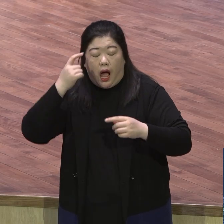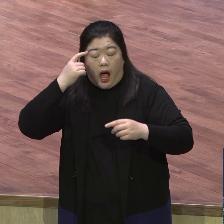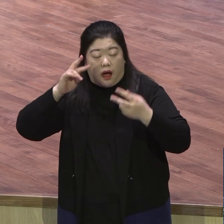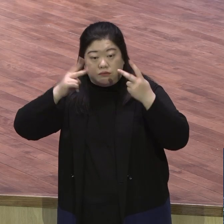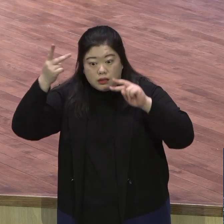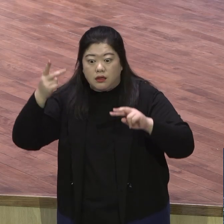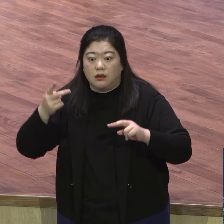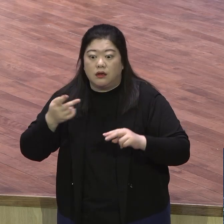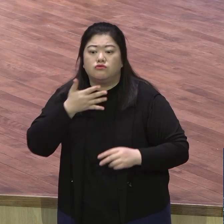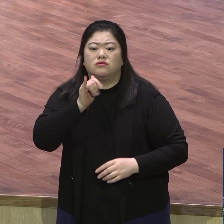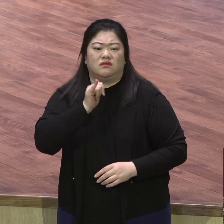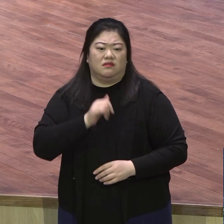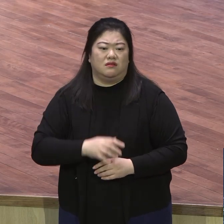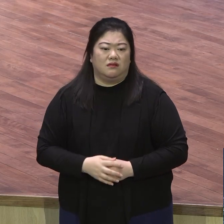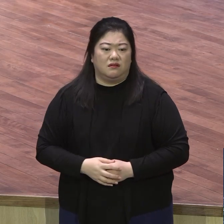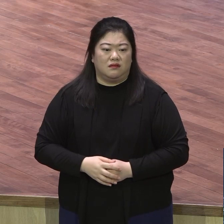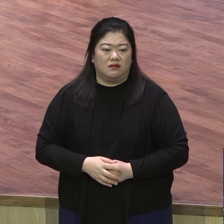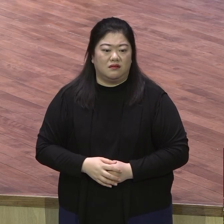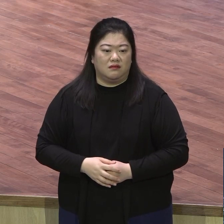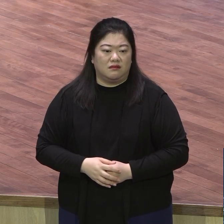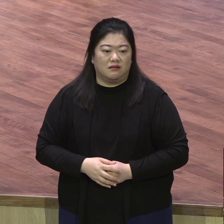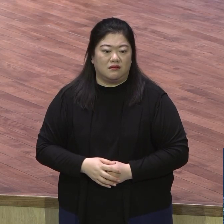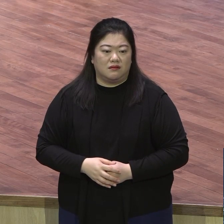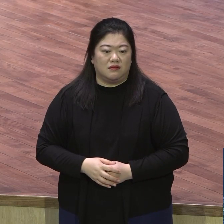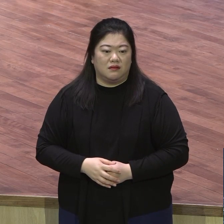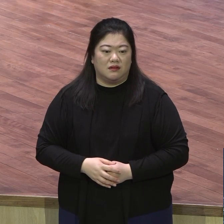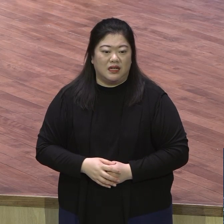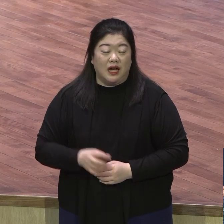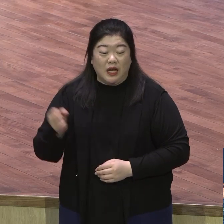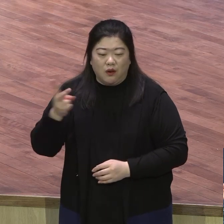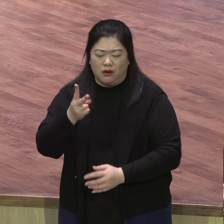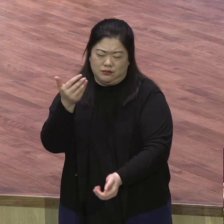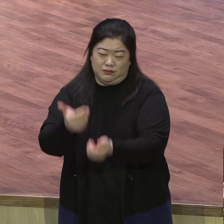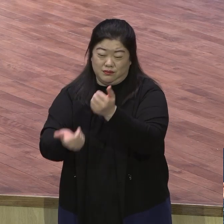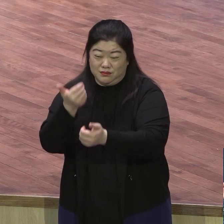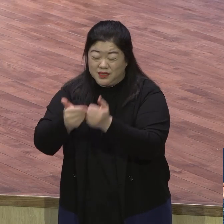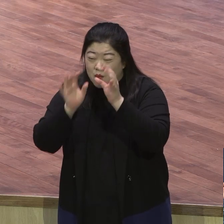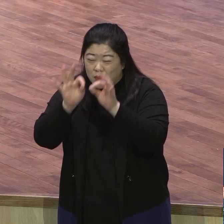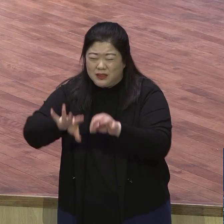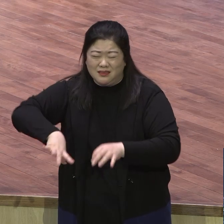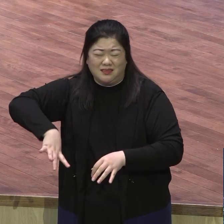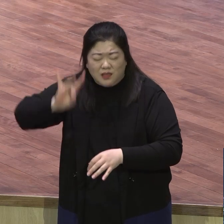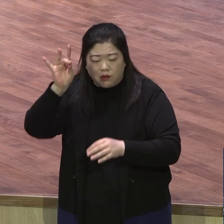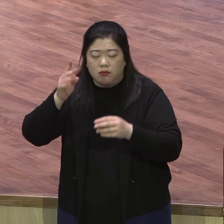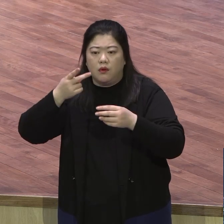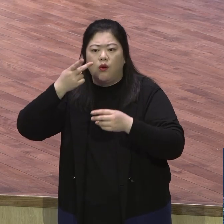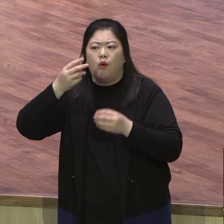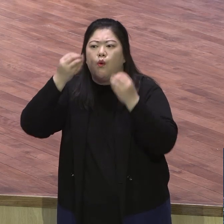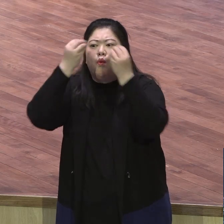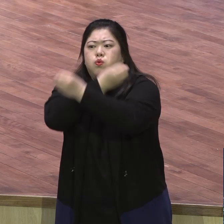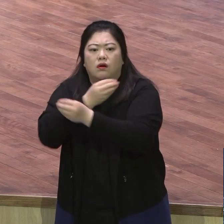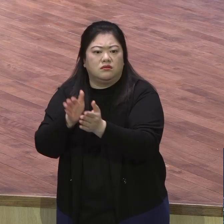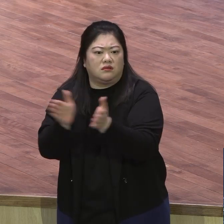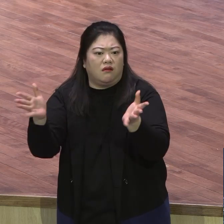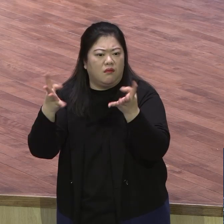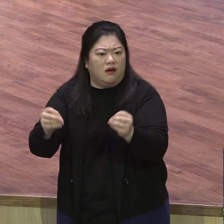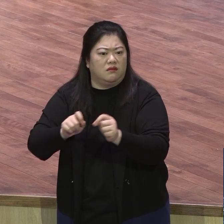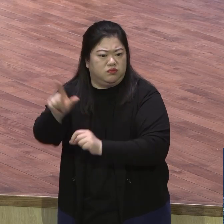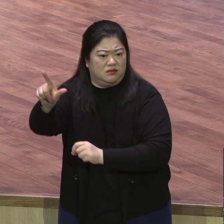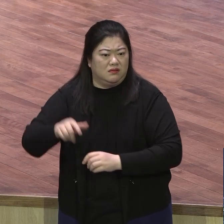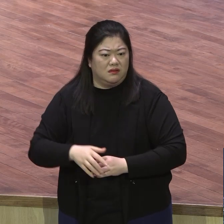제가 이렇게 살면서 보면 대부분이 오해로 영원한 원수가 되어있어요. 서로서로 오해하는 거에요. 서로서로